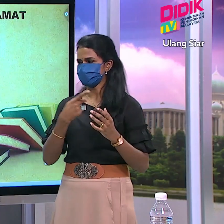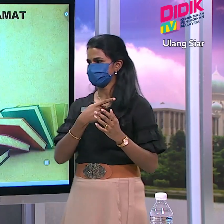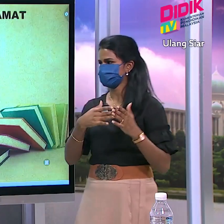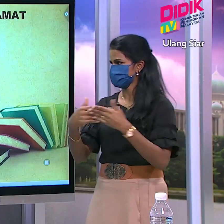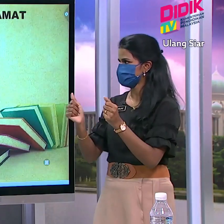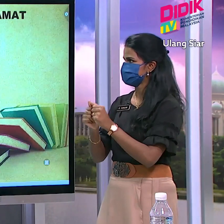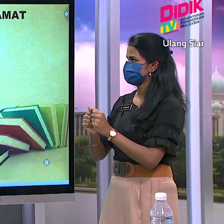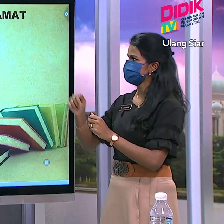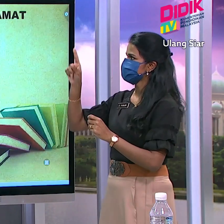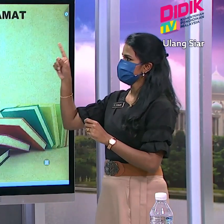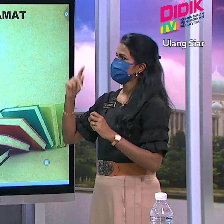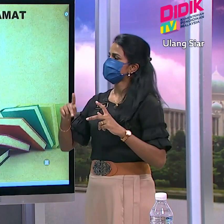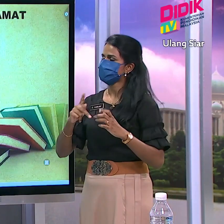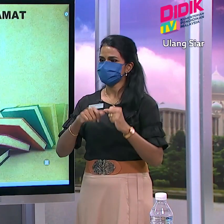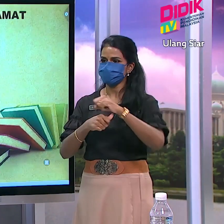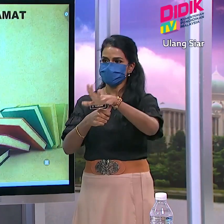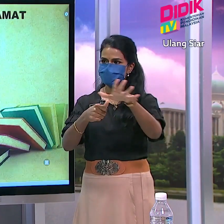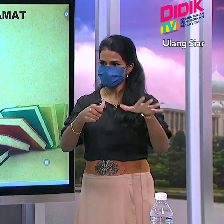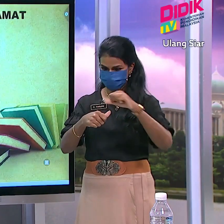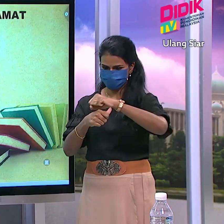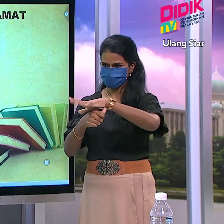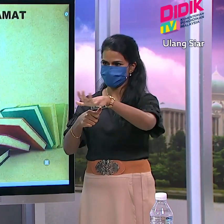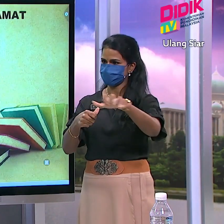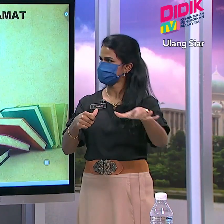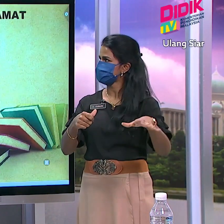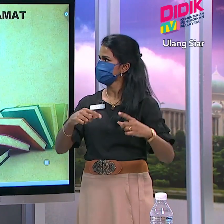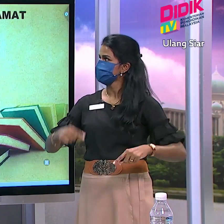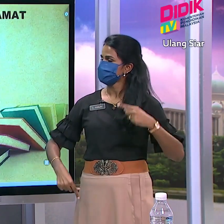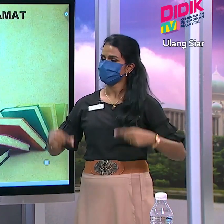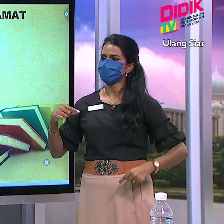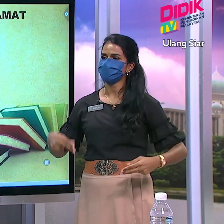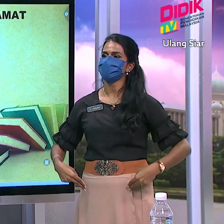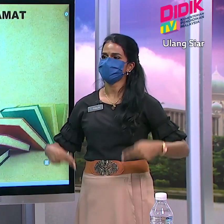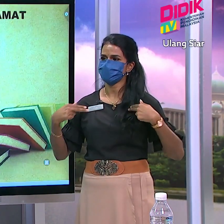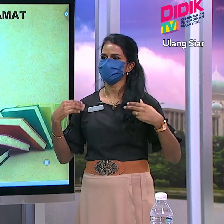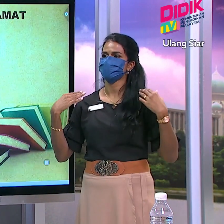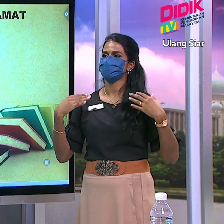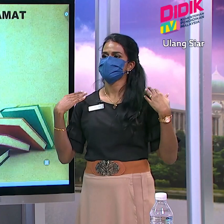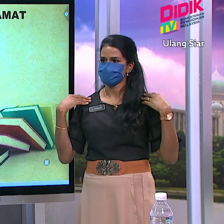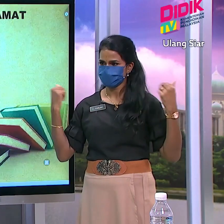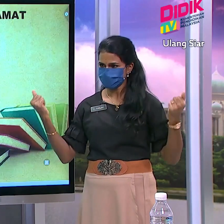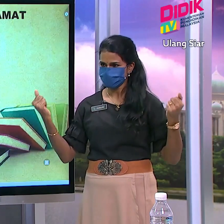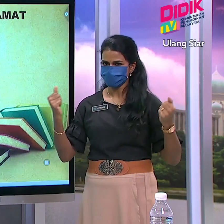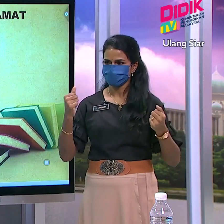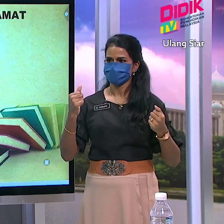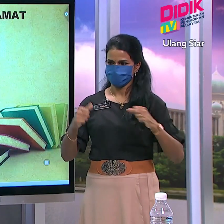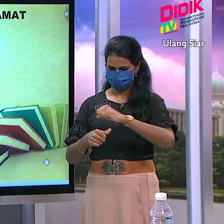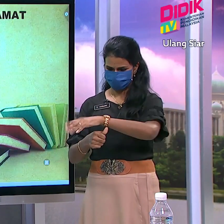kita teruskan dengan kesan macam ni, kesan gaya hidup sehat. Kesan gaya